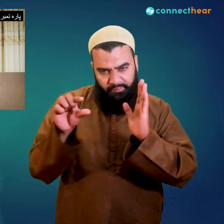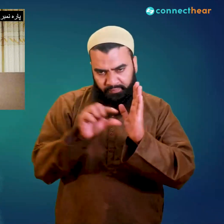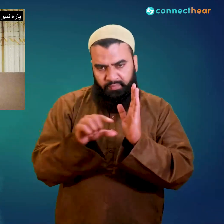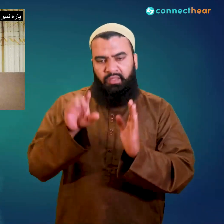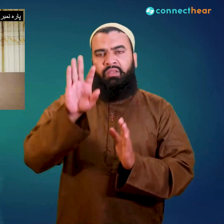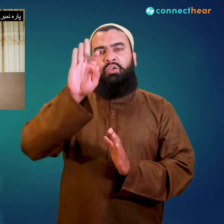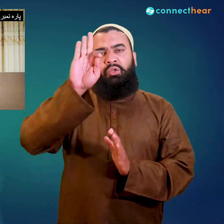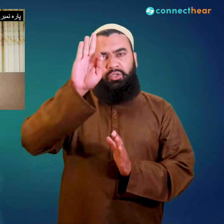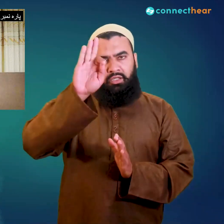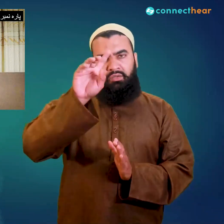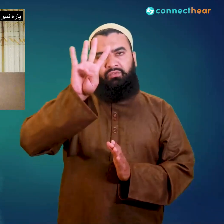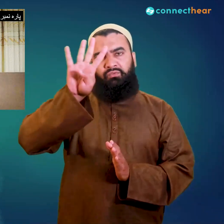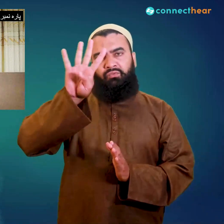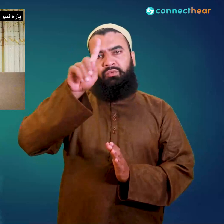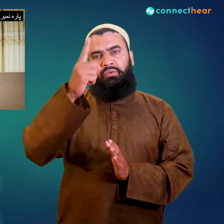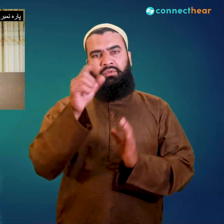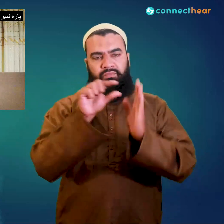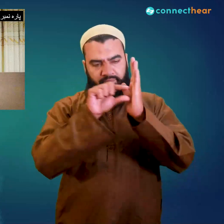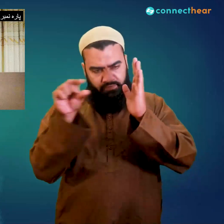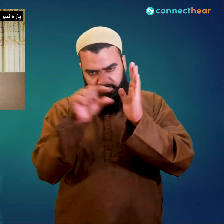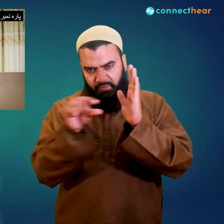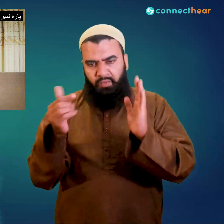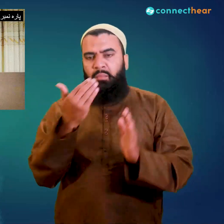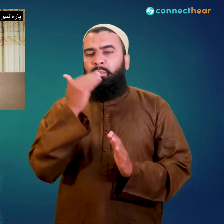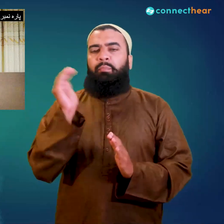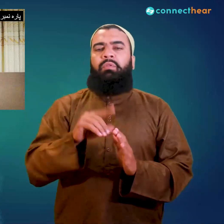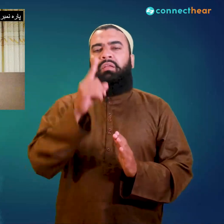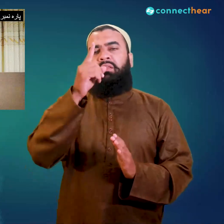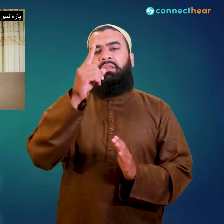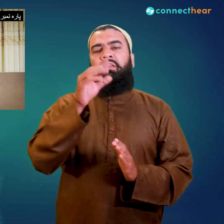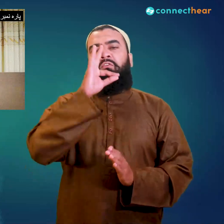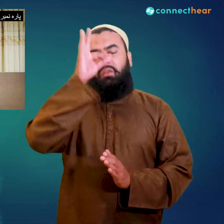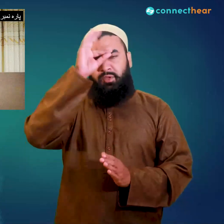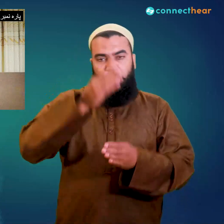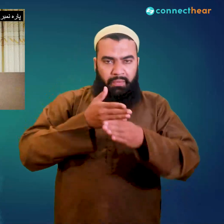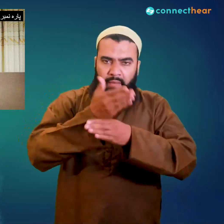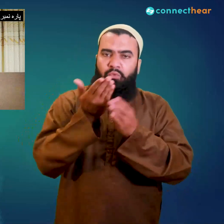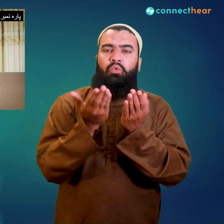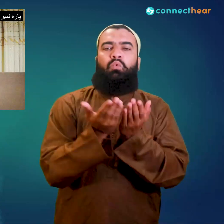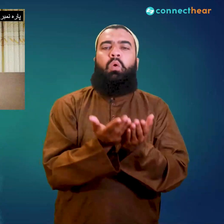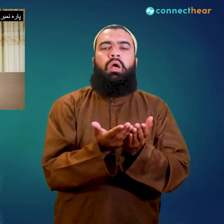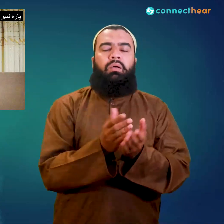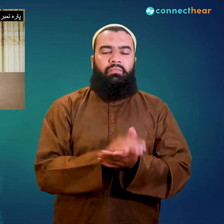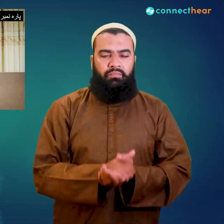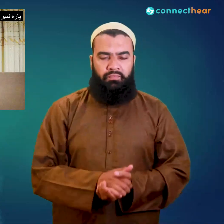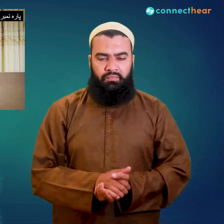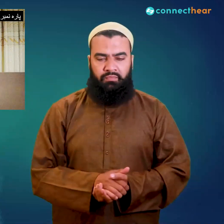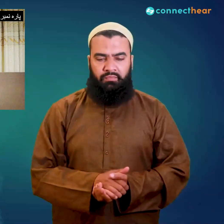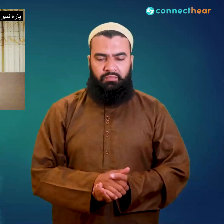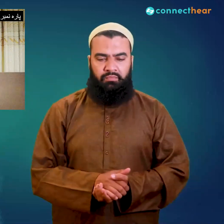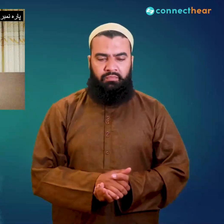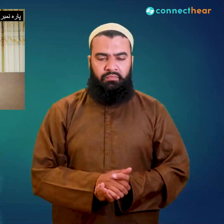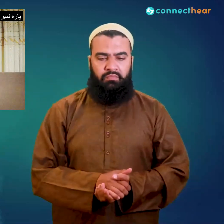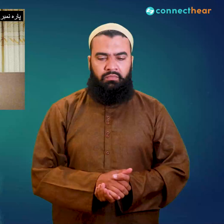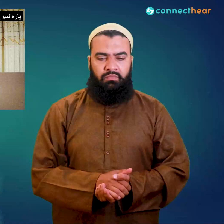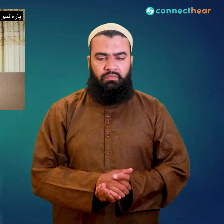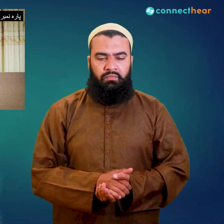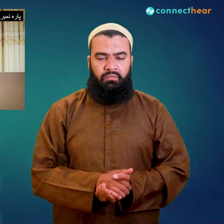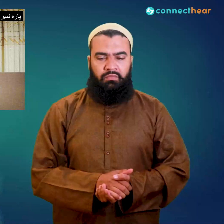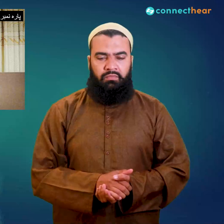میں ابراہیم علیہ السلام کی مشہور دعا رب اجعلنی مقیم الصلاۃ ومن ذریتی